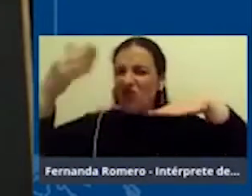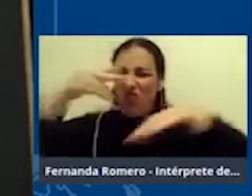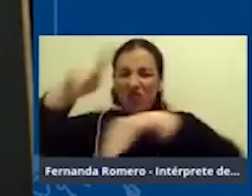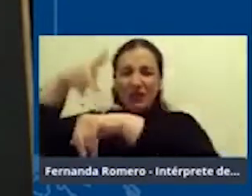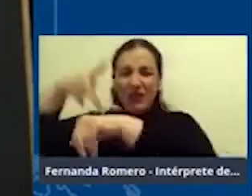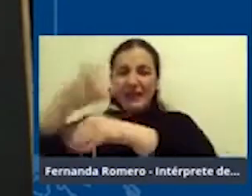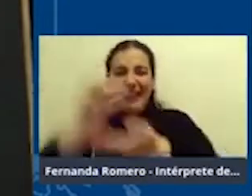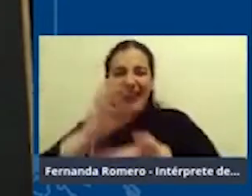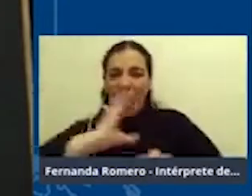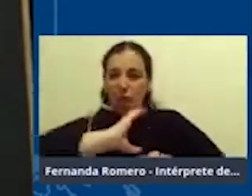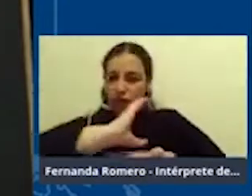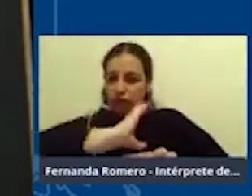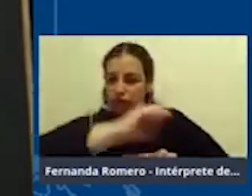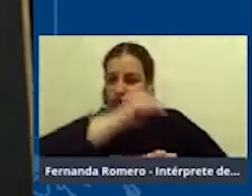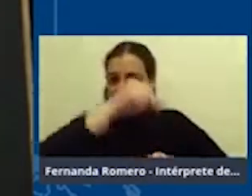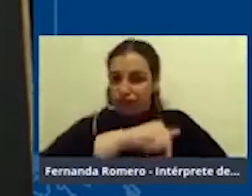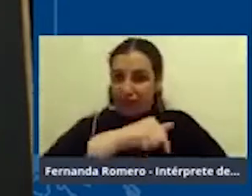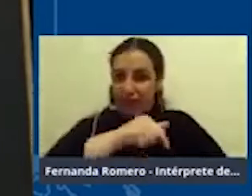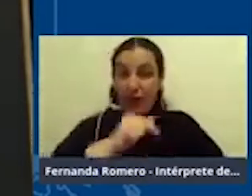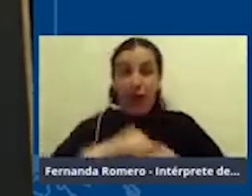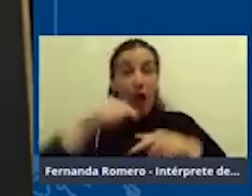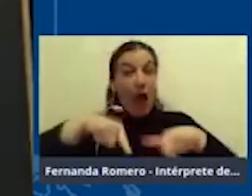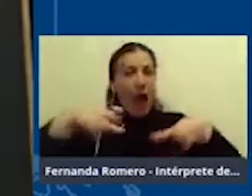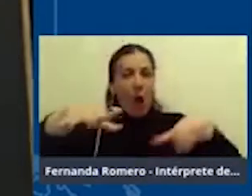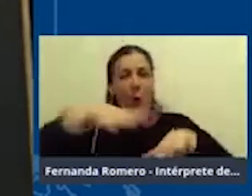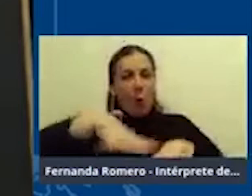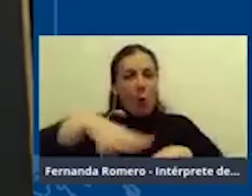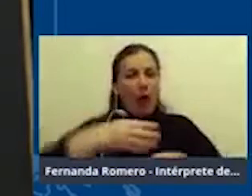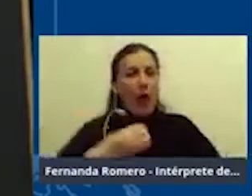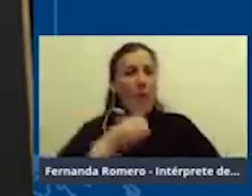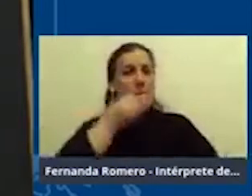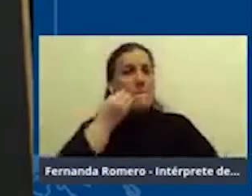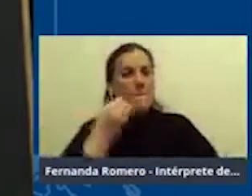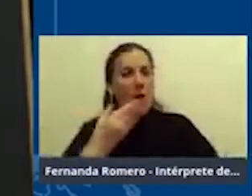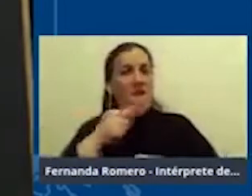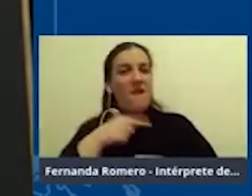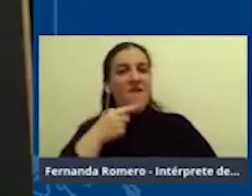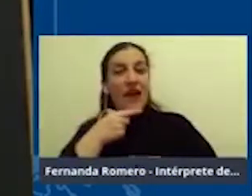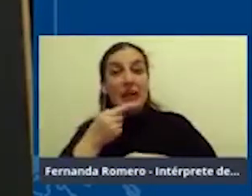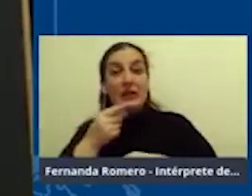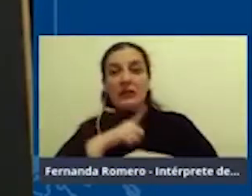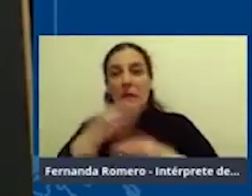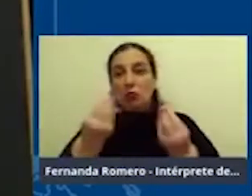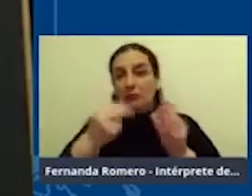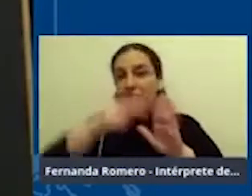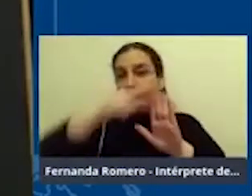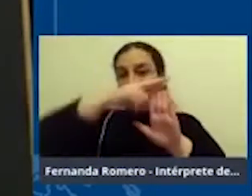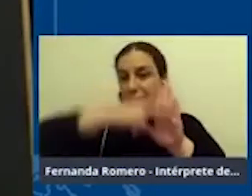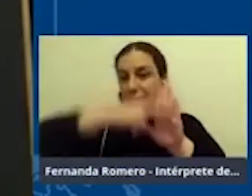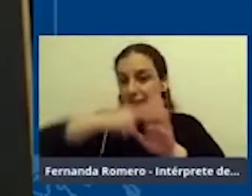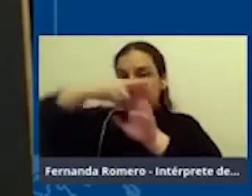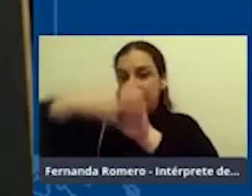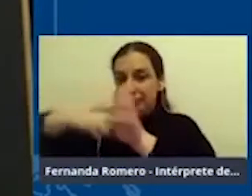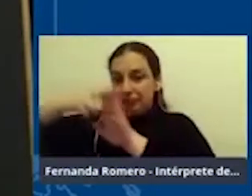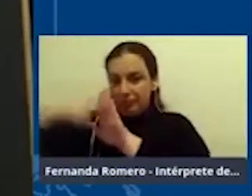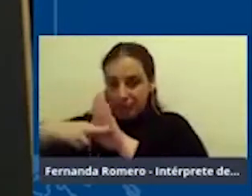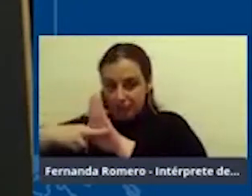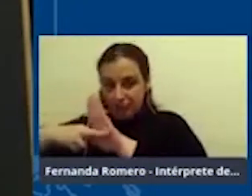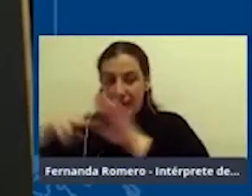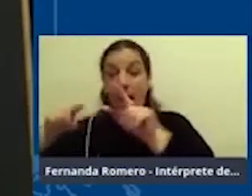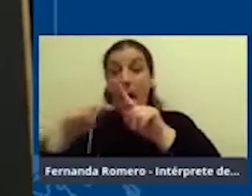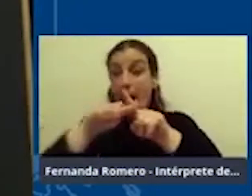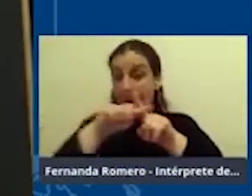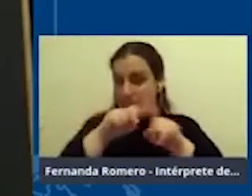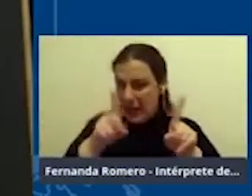aqui, que é um ambiente mais favorável do ponto de vista da sua excessiva regulação. Mas, claro, que nunca nenhuma regulação,